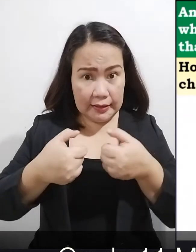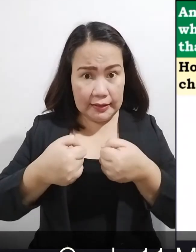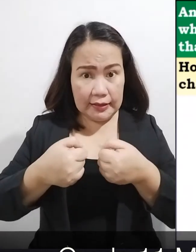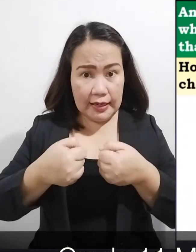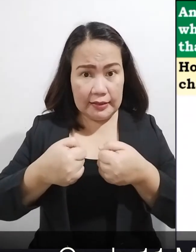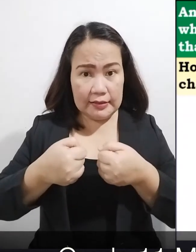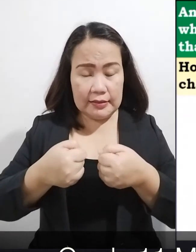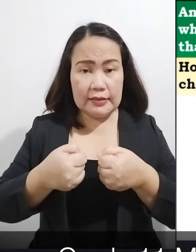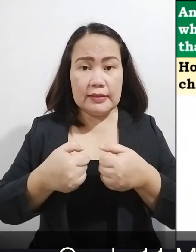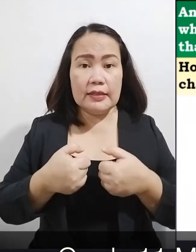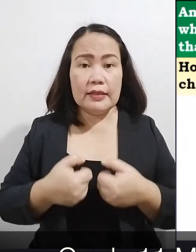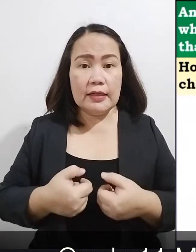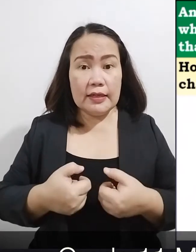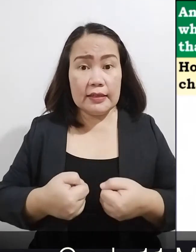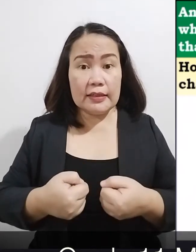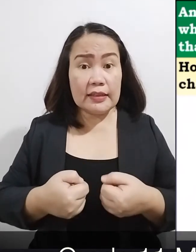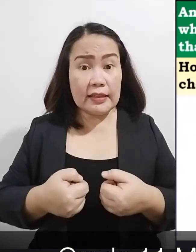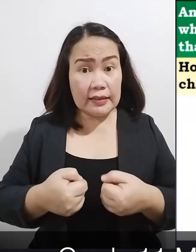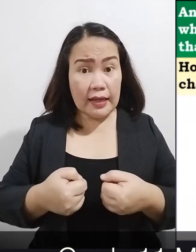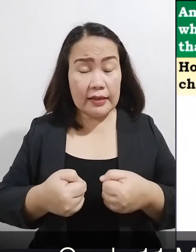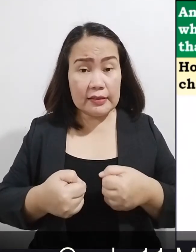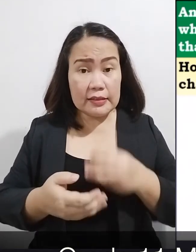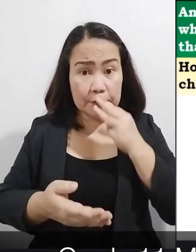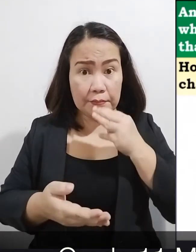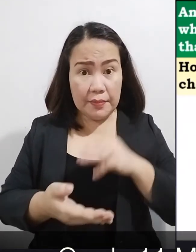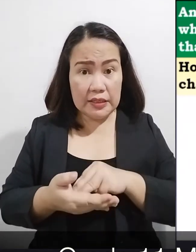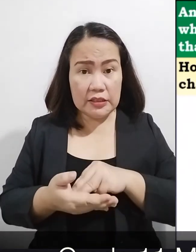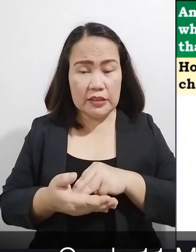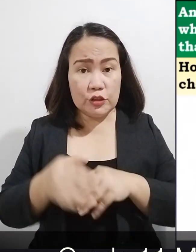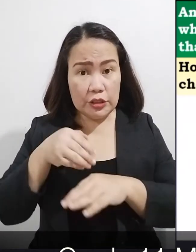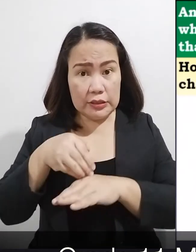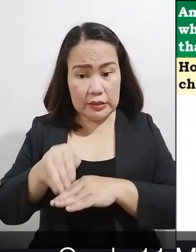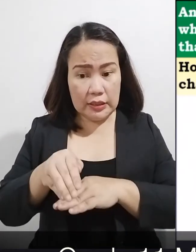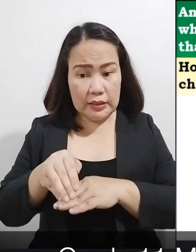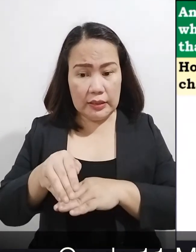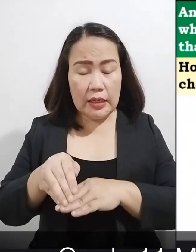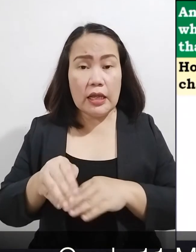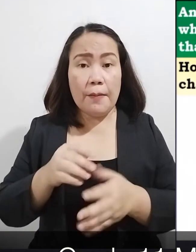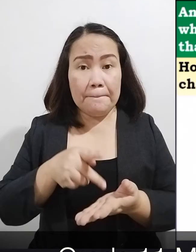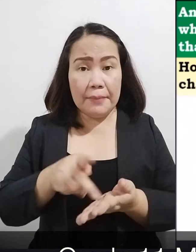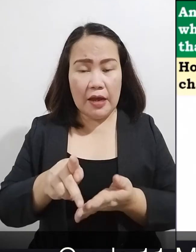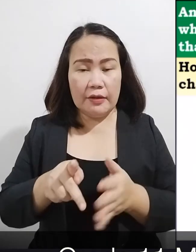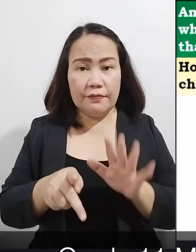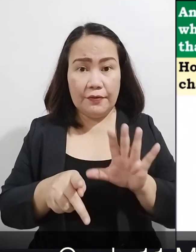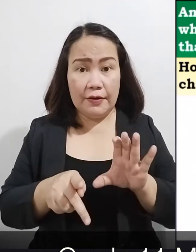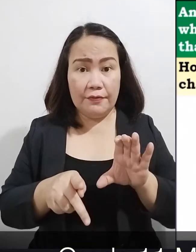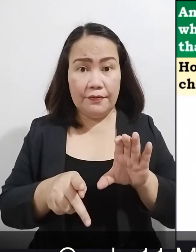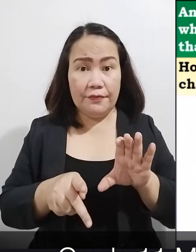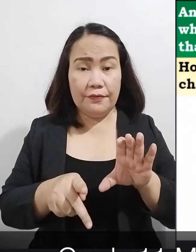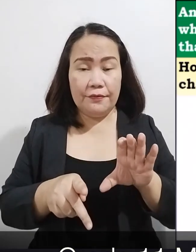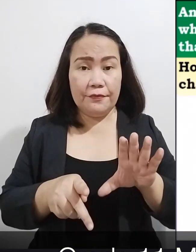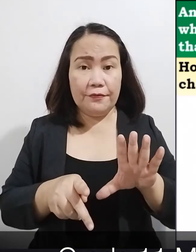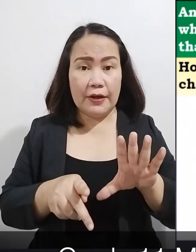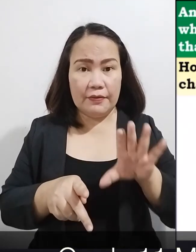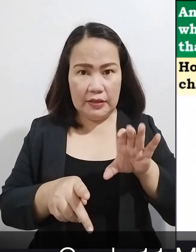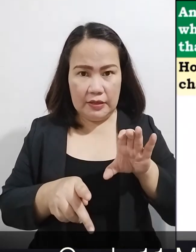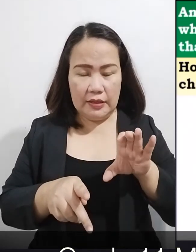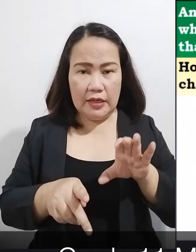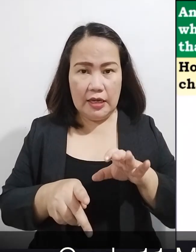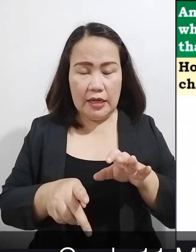Okay, so 450. Ibig sabihin, ang number of text messages na na-send niya kaya siya nagbayad ng 500 pesos ay